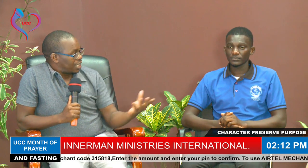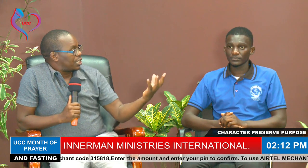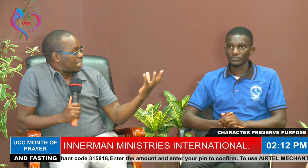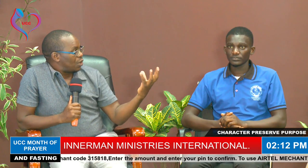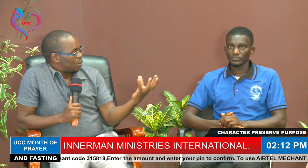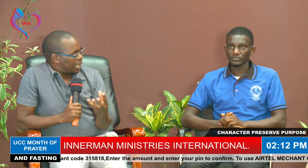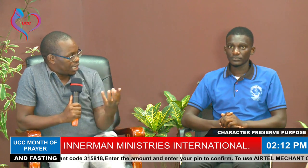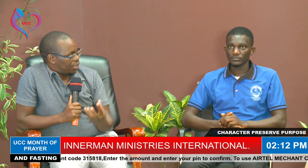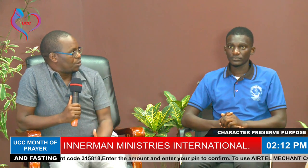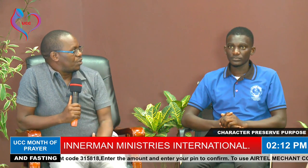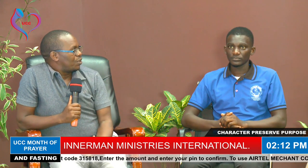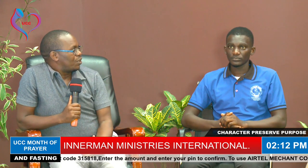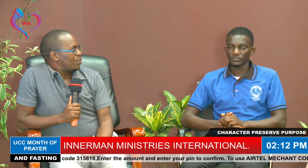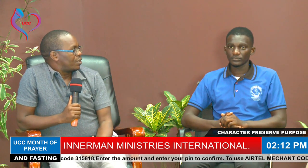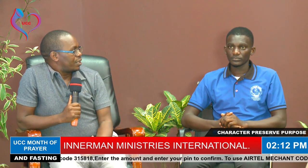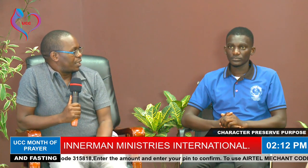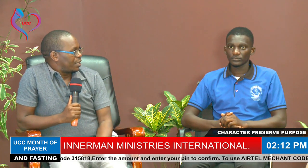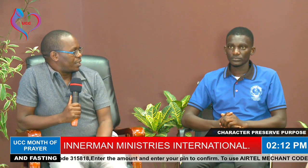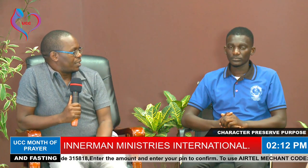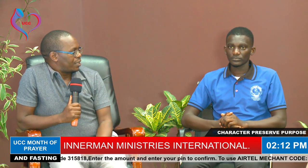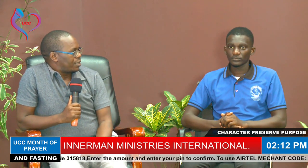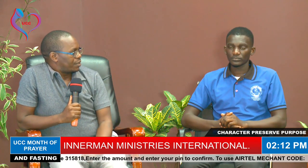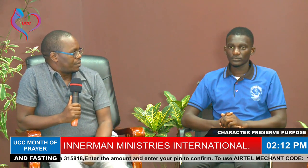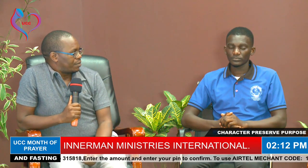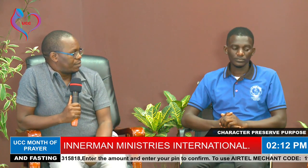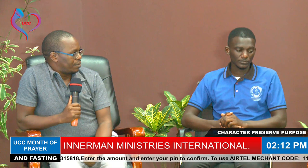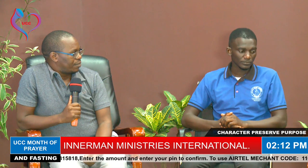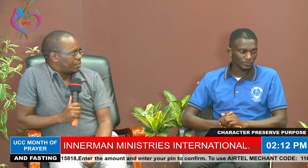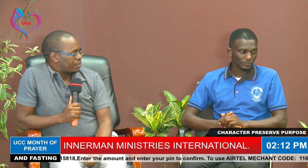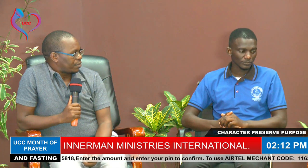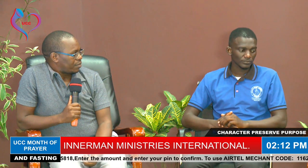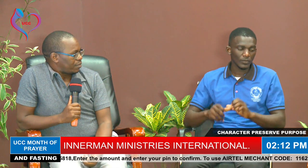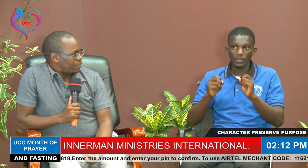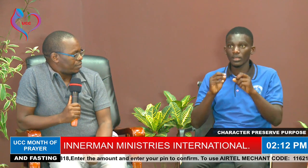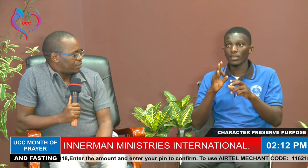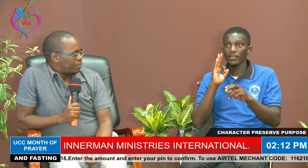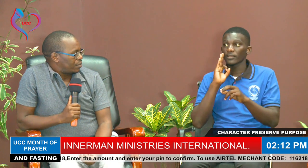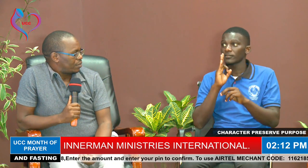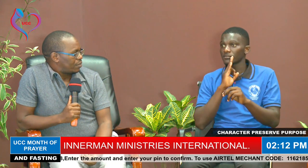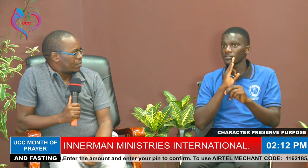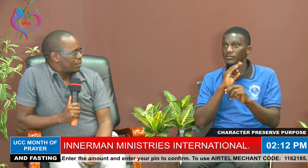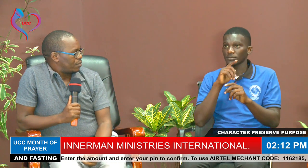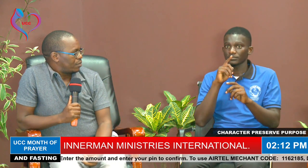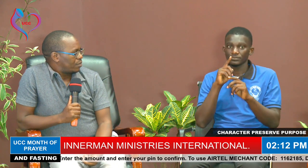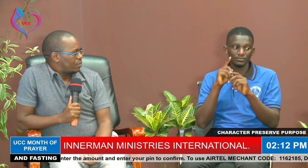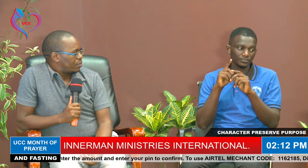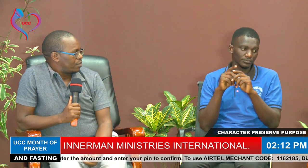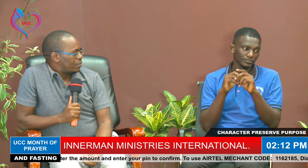State ye inakubeera eyo. Weewaawo. Weewaawo. Favor Esther. Okay, nabadde akola comment. I think this is